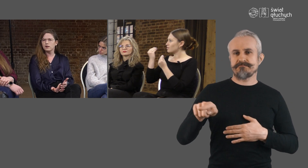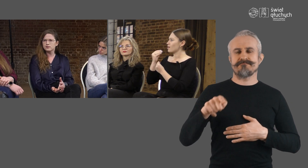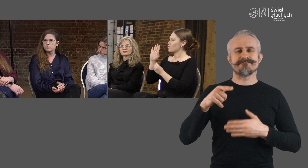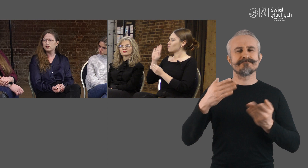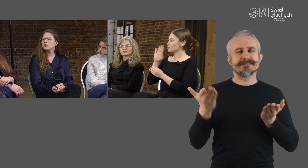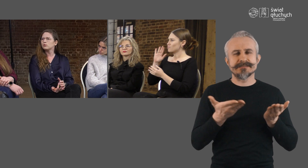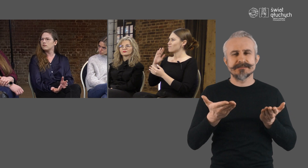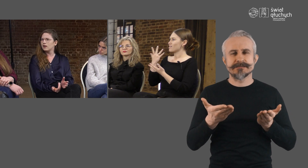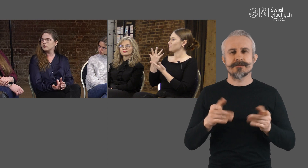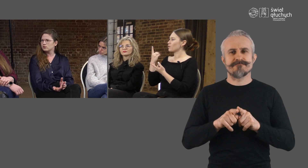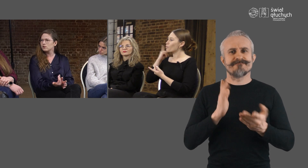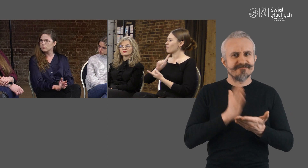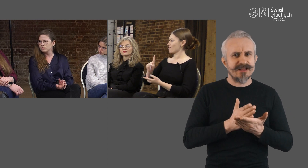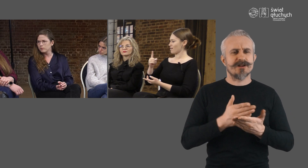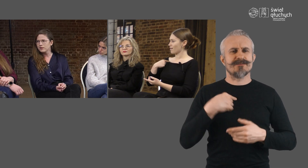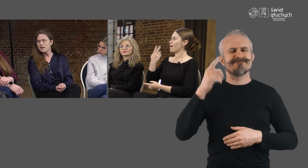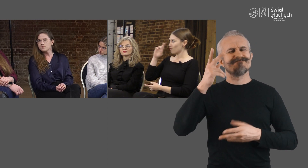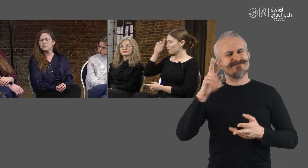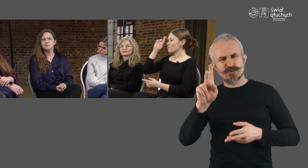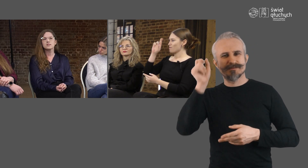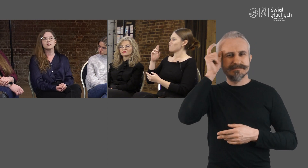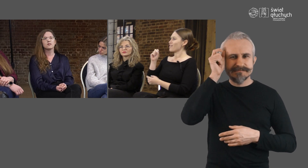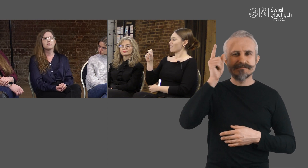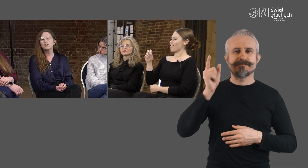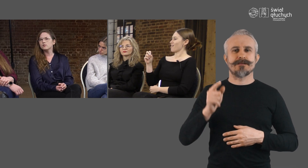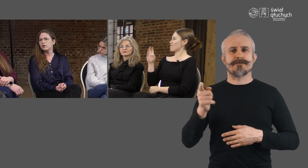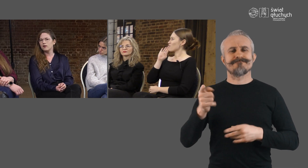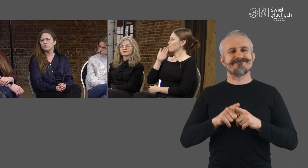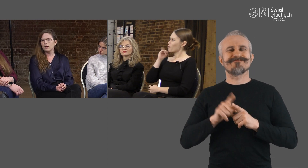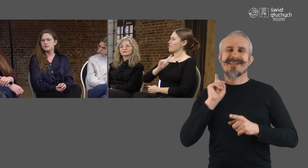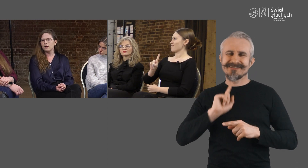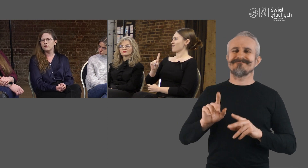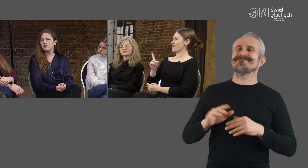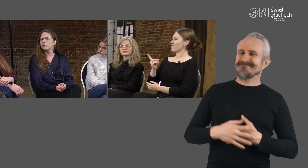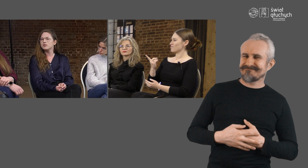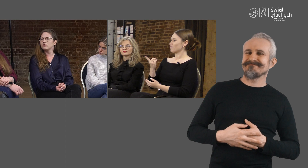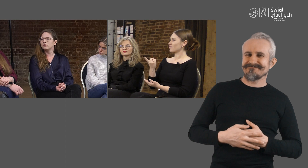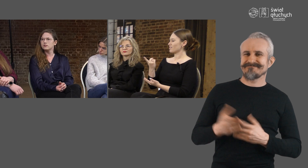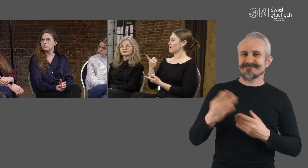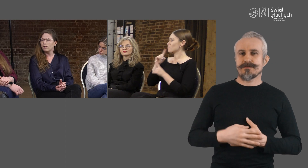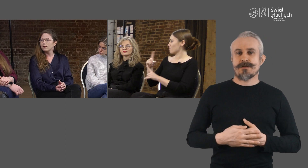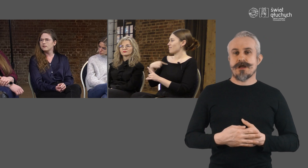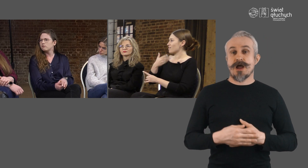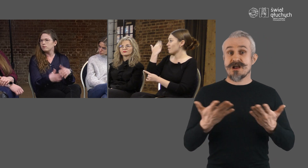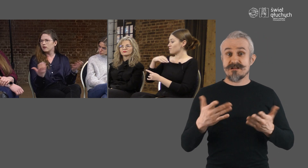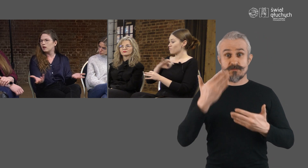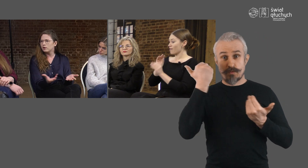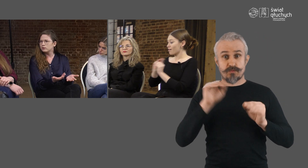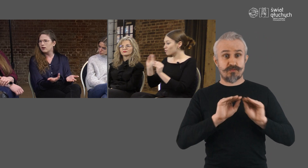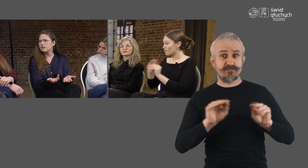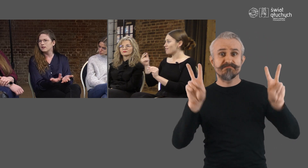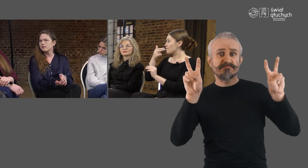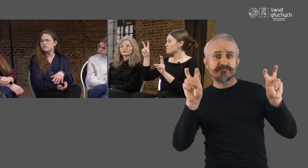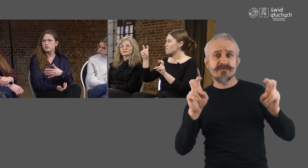przybierać maski, mianowicie udawania, że coś rozumiem. Przyznam szczerze, większość moja edukacja, nie wiem czego dotyczyła. Nie wiem jaki